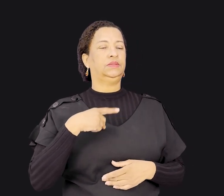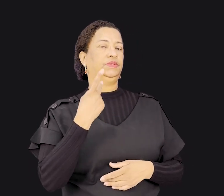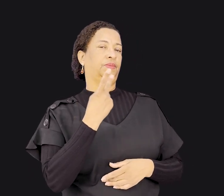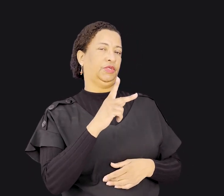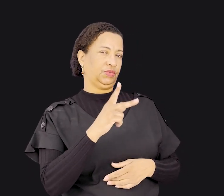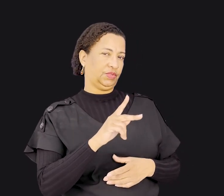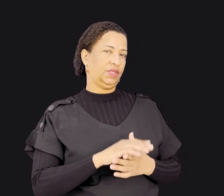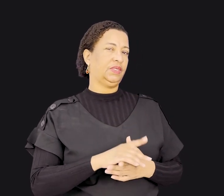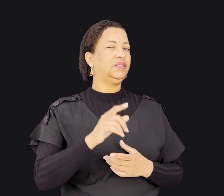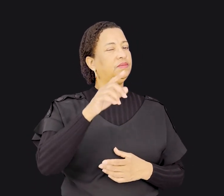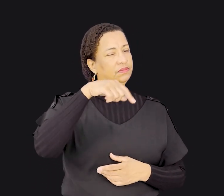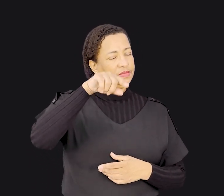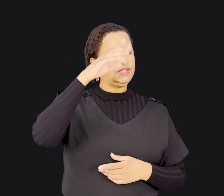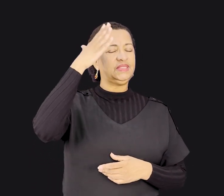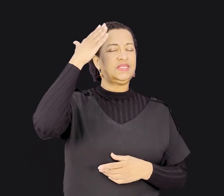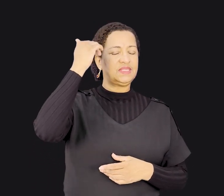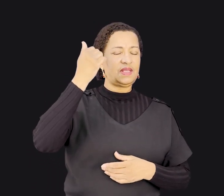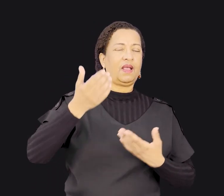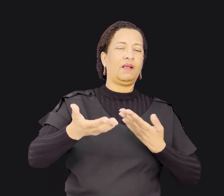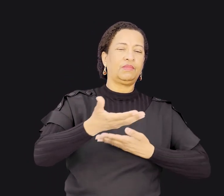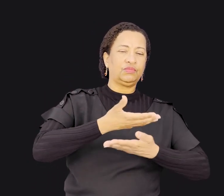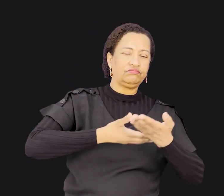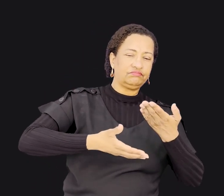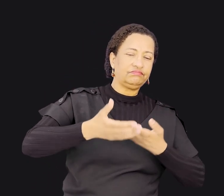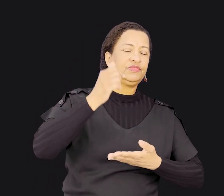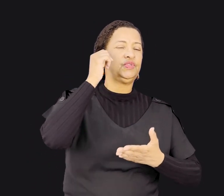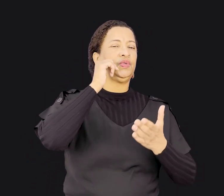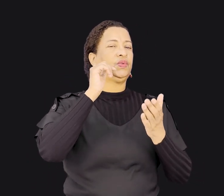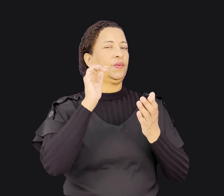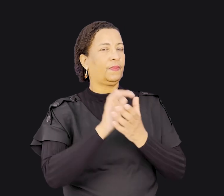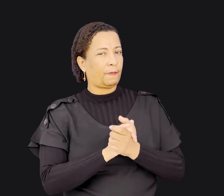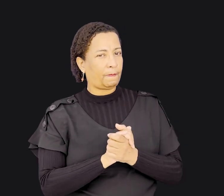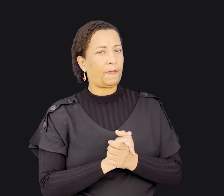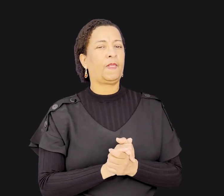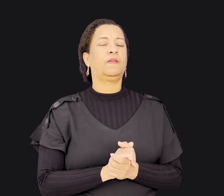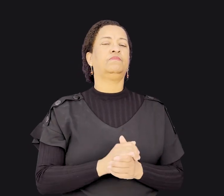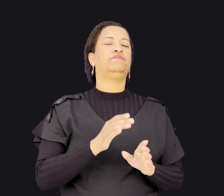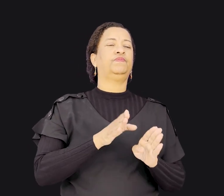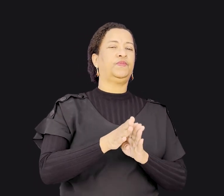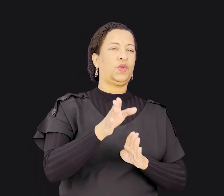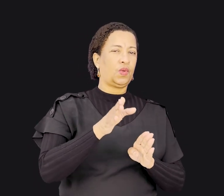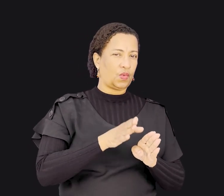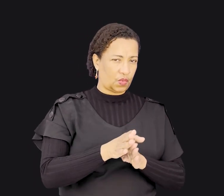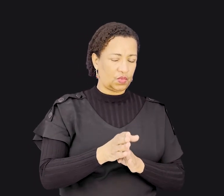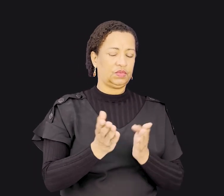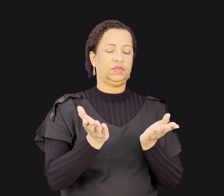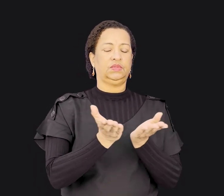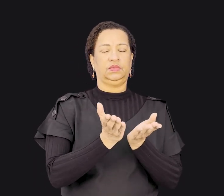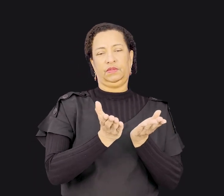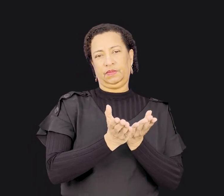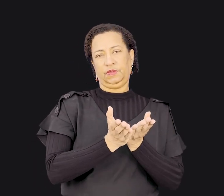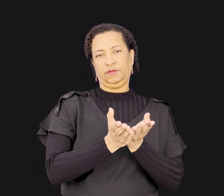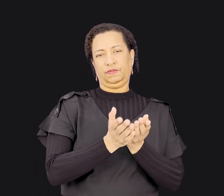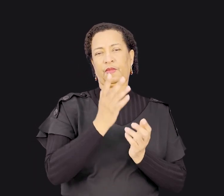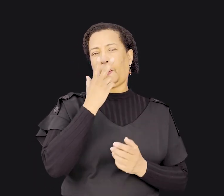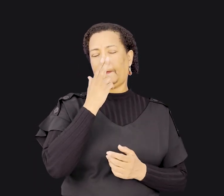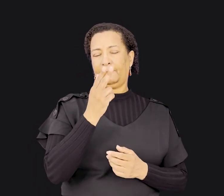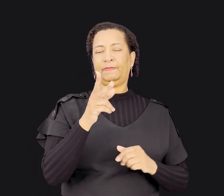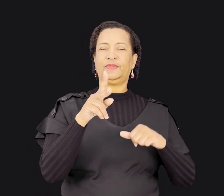dela. Sejam sábios no convívio com suas mulheres. Esse é o conselho da Bíblia. Até parece que Pedro estava